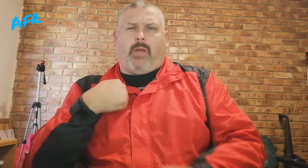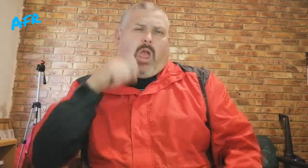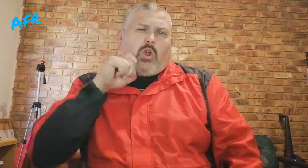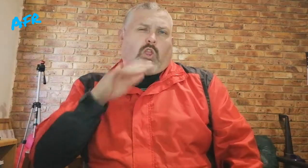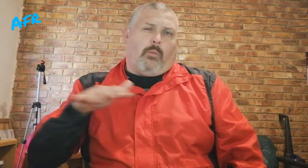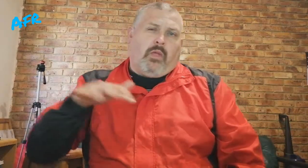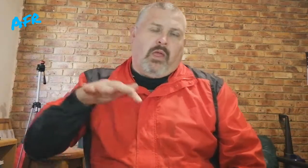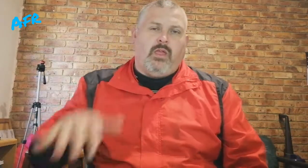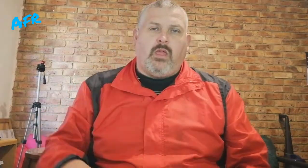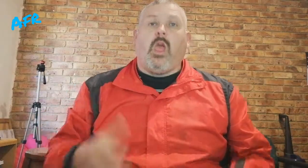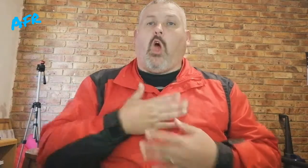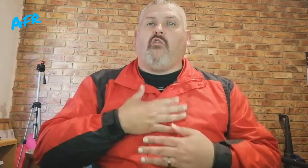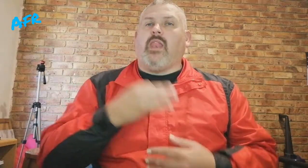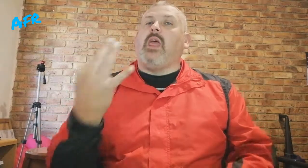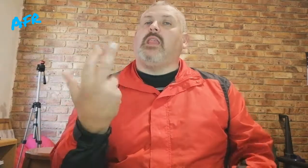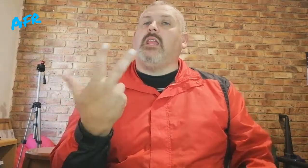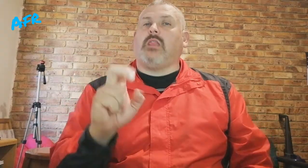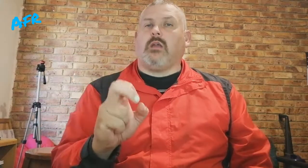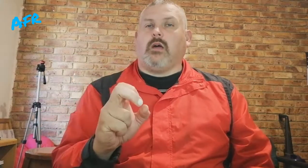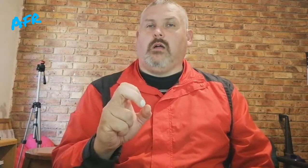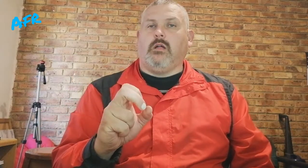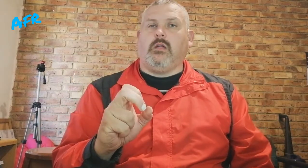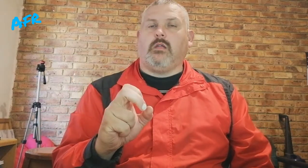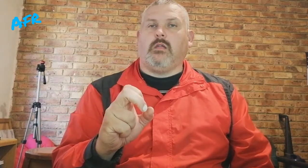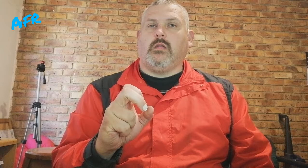my ouderdom, hou van 83.